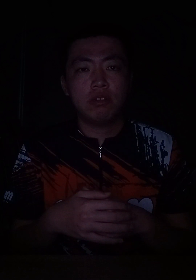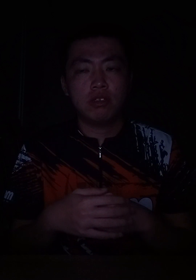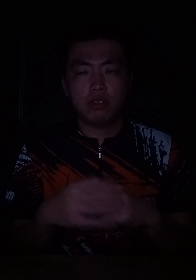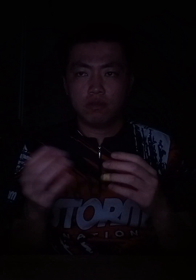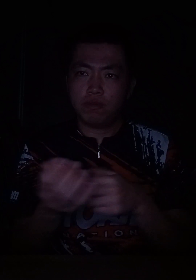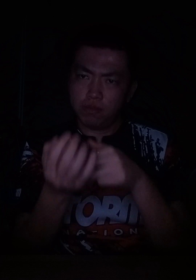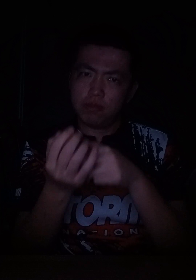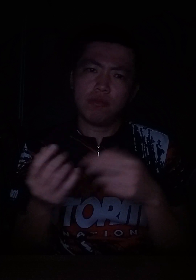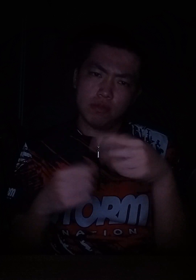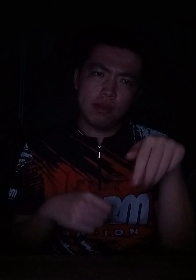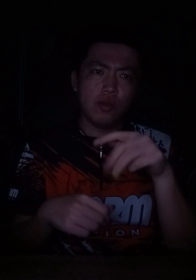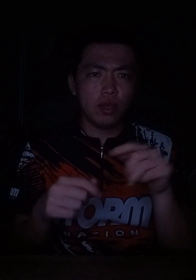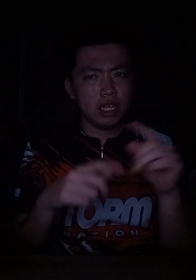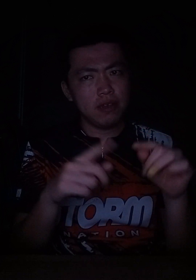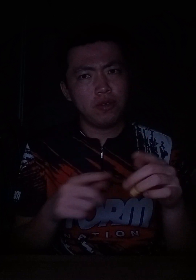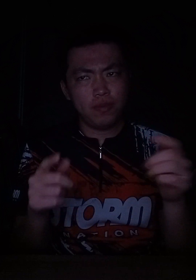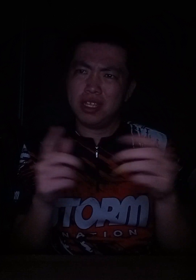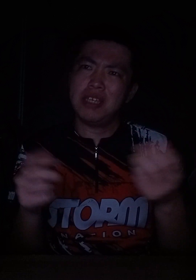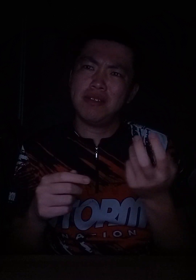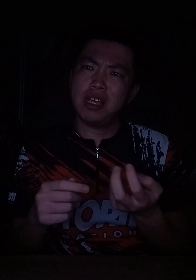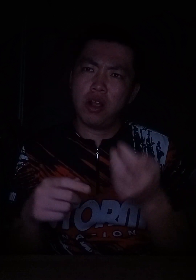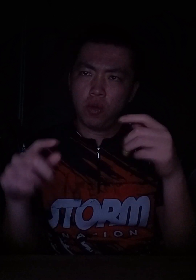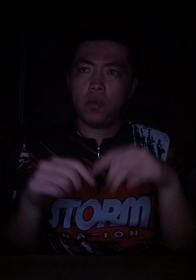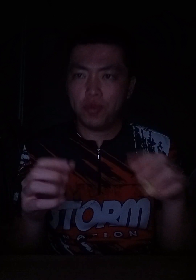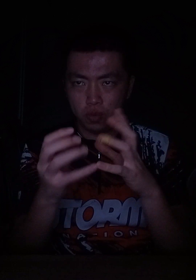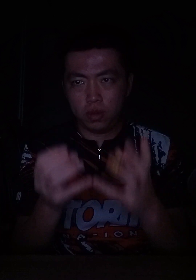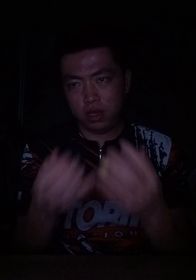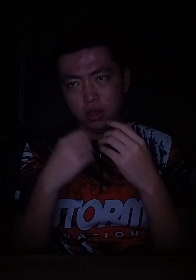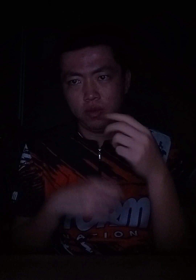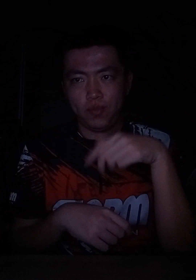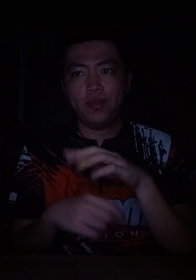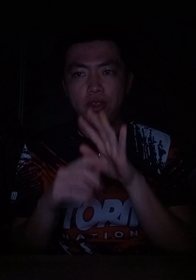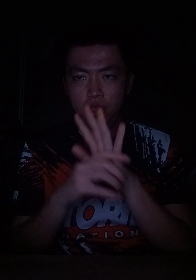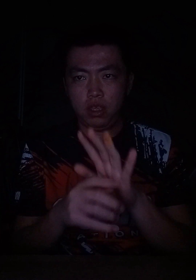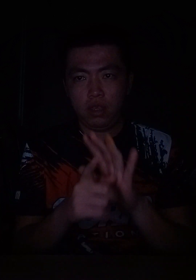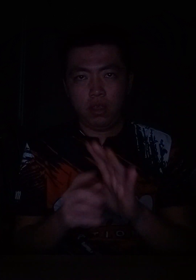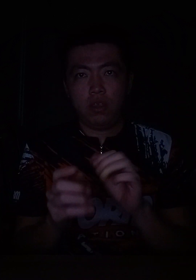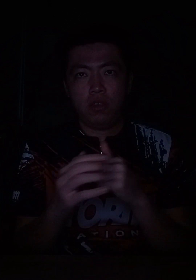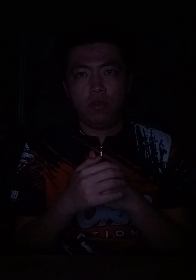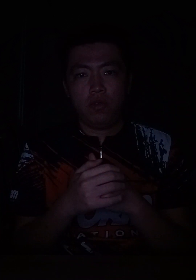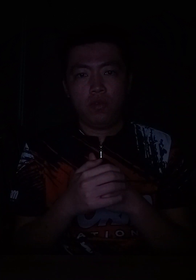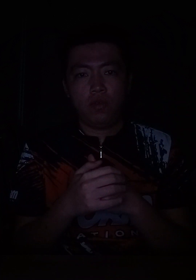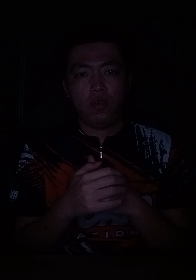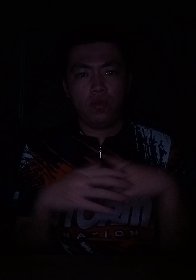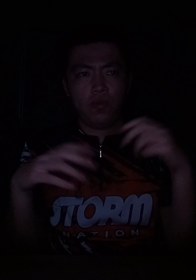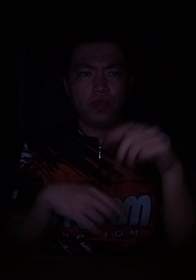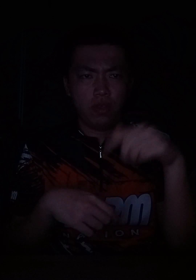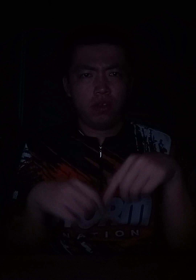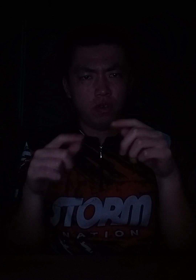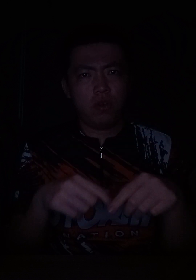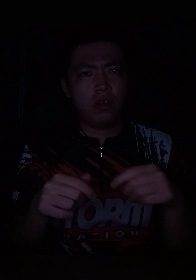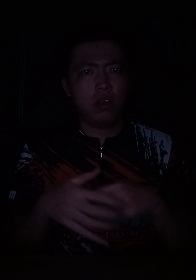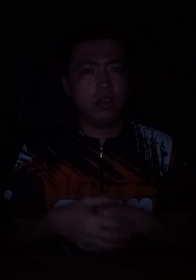사고 직전 동료에게 혼자 힘드니 도와달라는 문자를 보내기도 했습니다. 조금 떠 있으니까 한 대가 떠들었어요. 주민들이